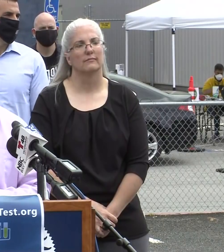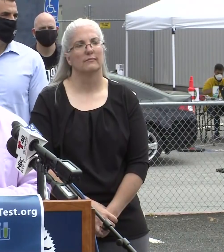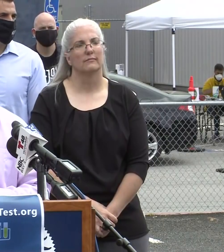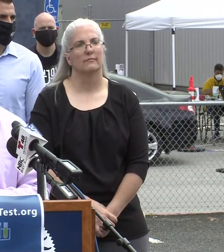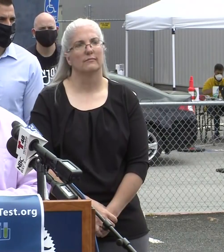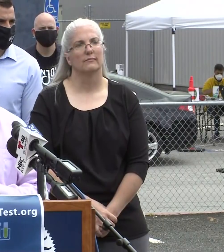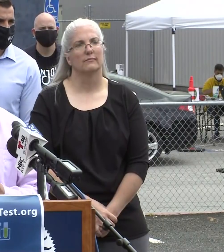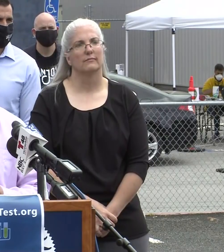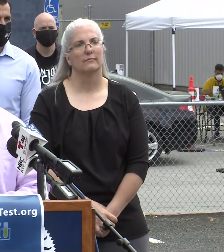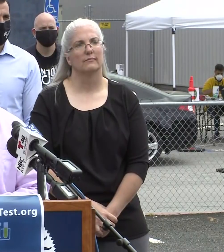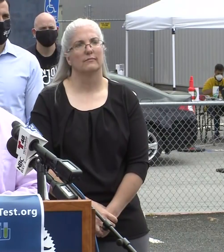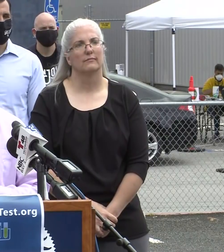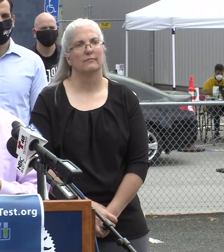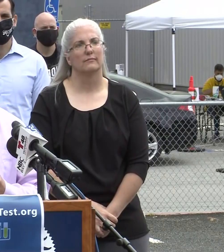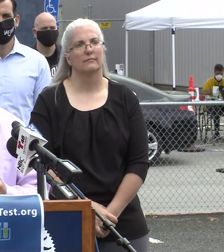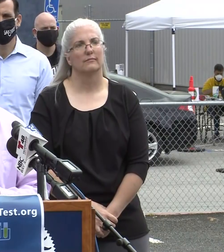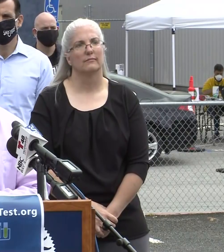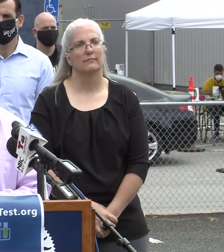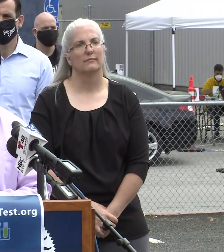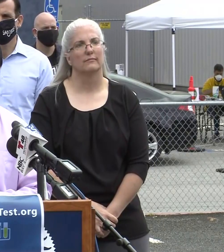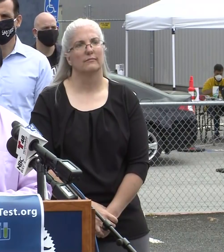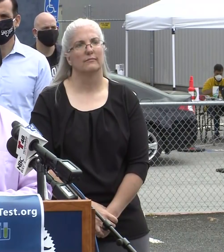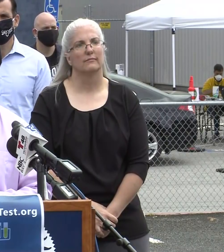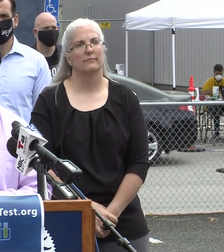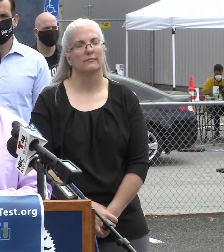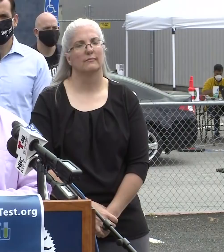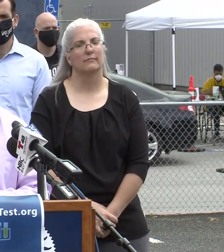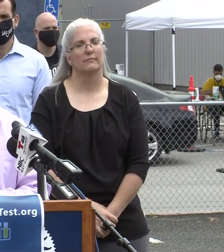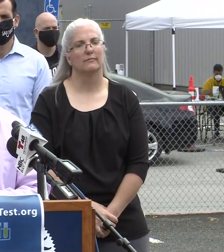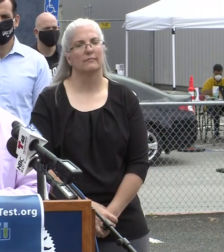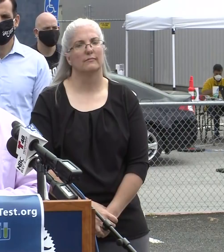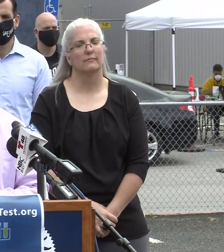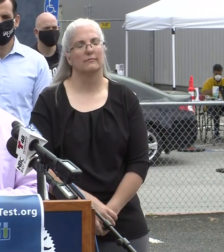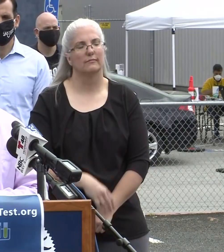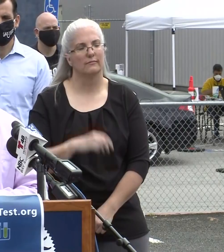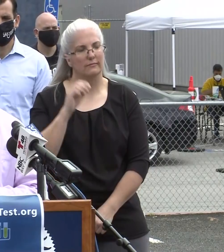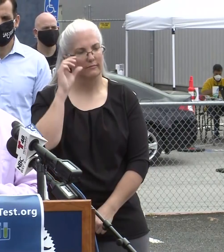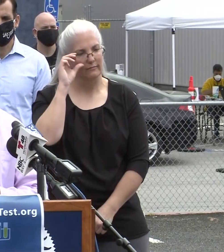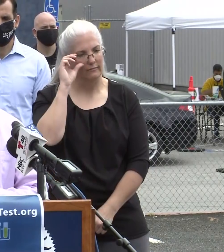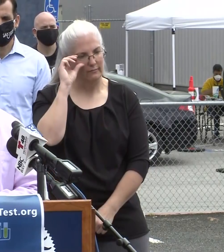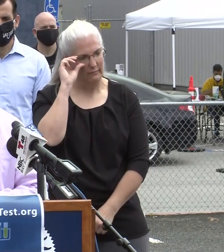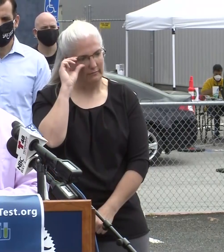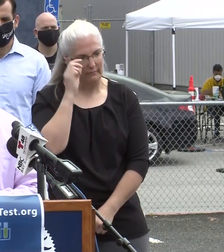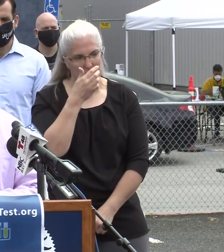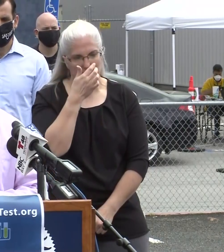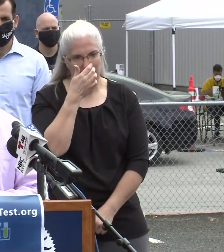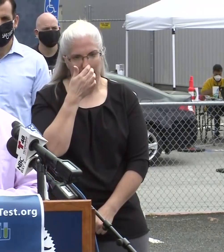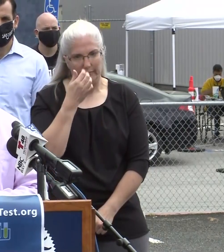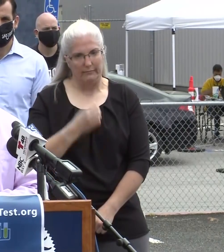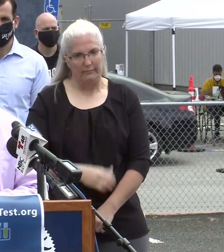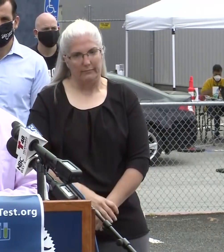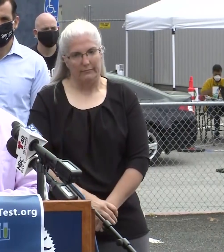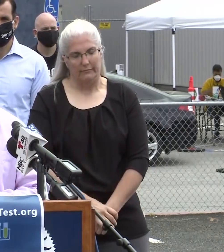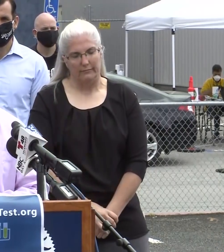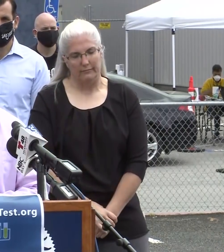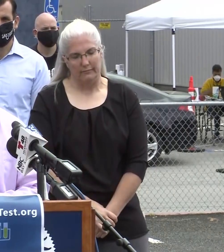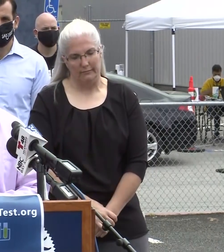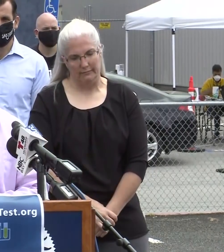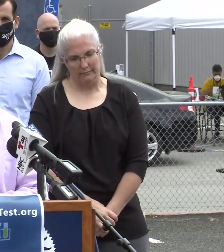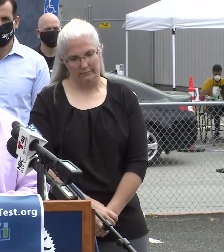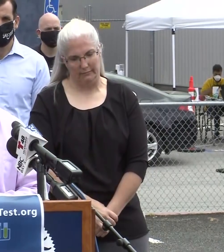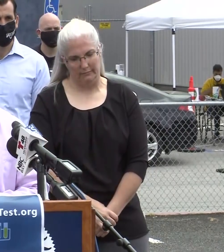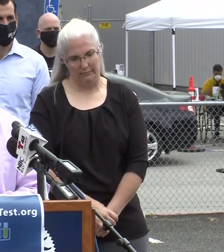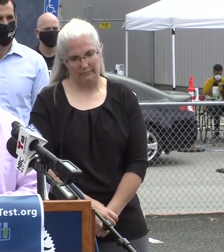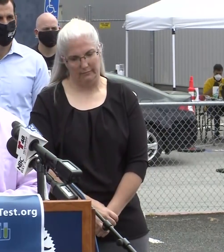projectbaseline.com/covid-19 và đến đây lấy hẹn. Tại San Jose chúng ta có hai địa điểm để có thể xét nghiệm từ 9 giờ sáng đến 3 giờ chiều,